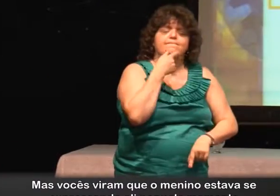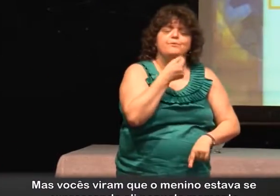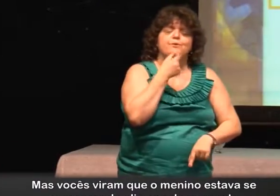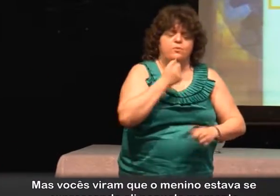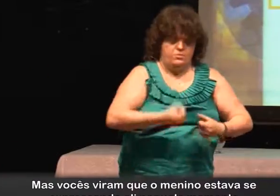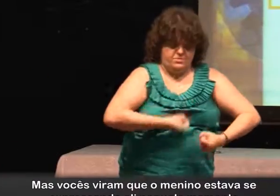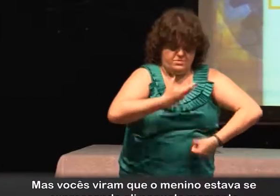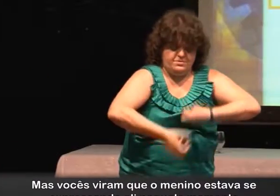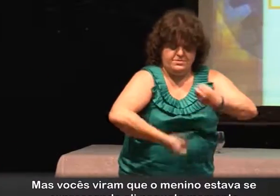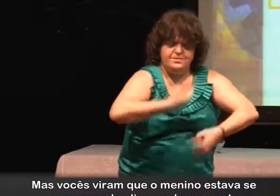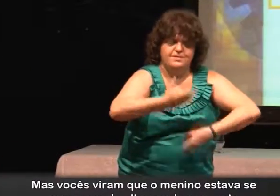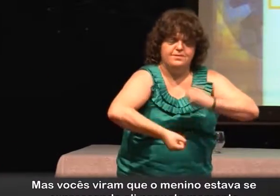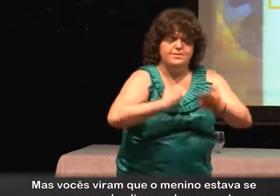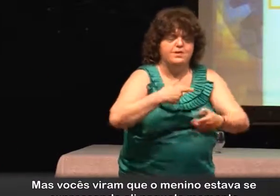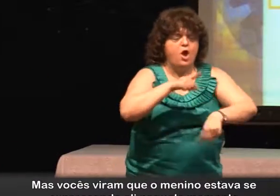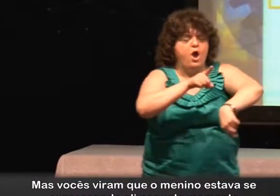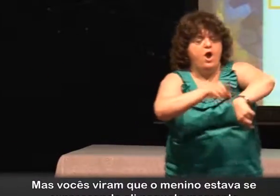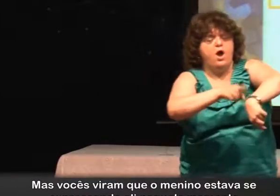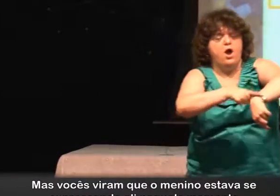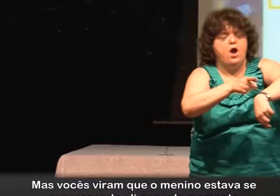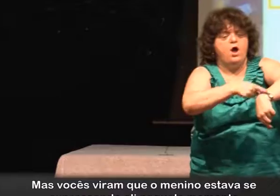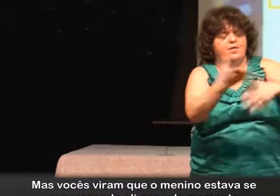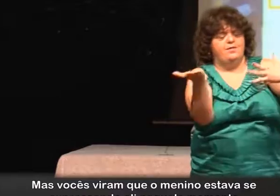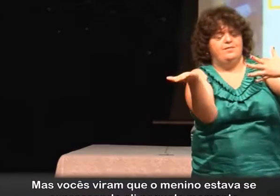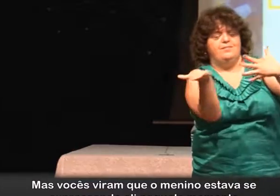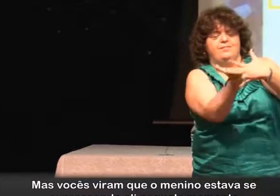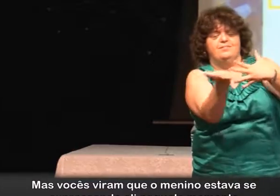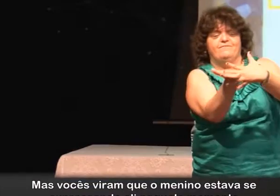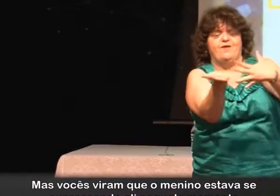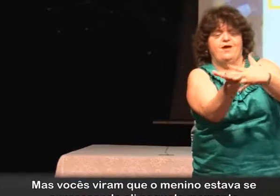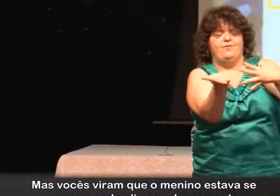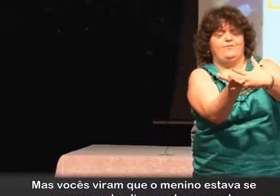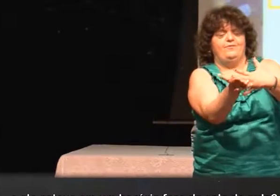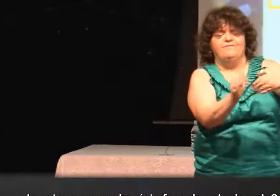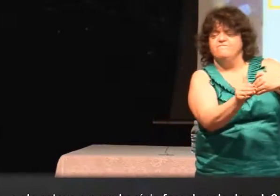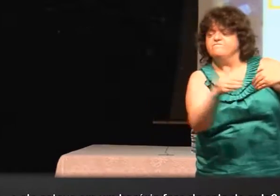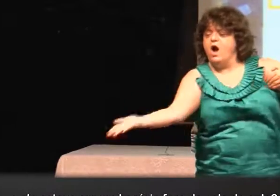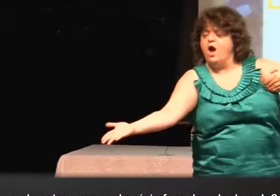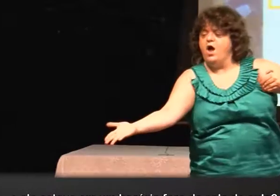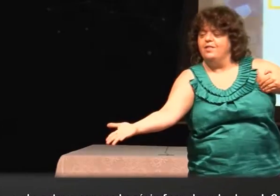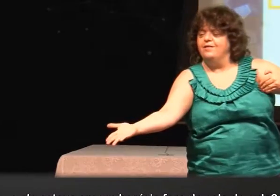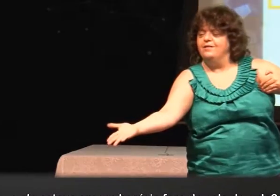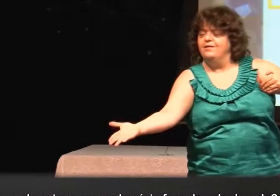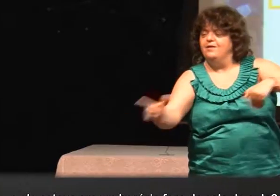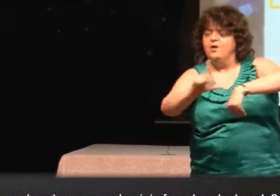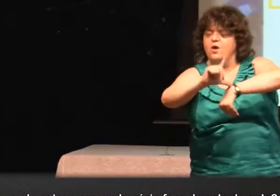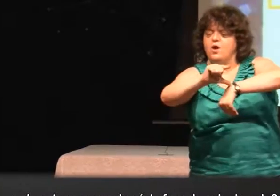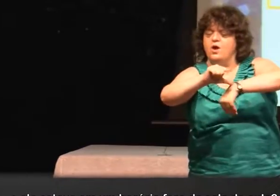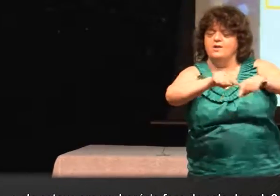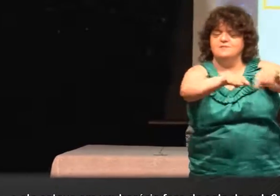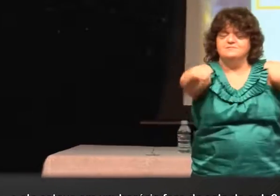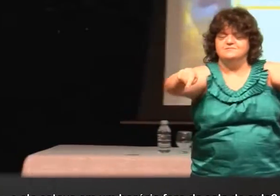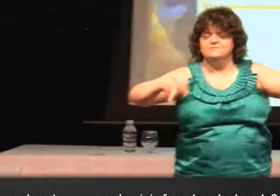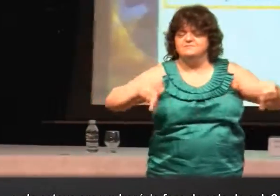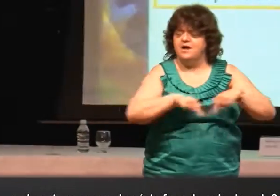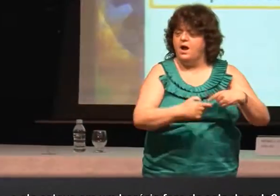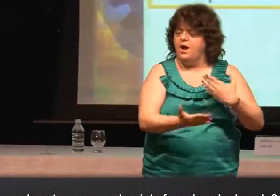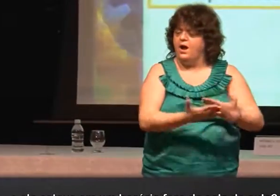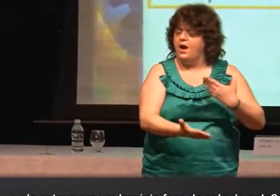Mas você vê que o menino estava, então, se expressando ali naquele momento e ele estava realmente fora, num